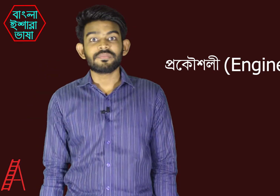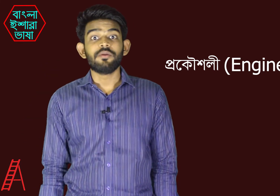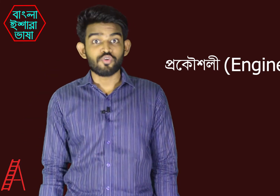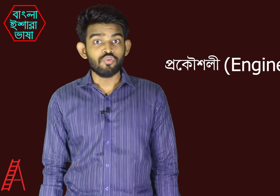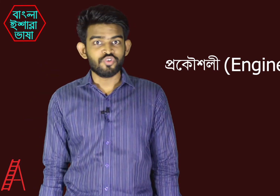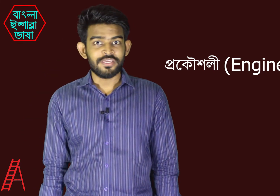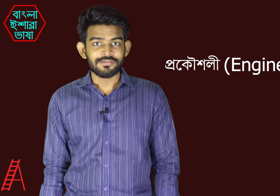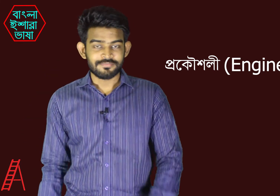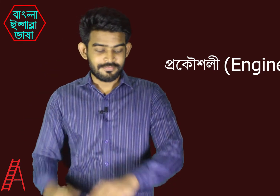প্রকৌশলী।